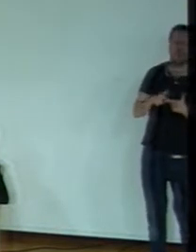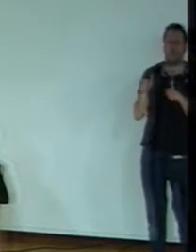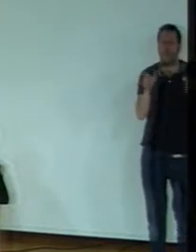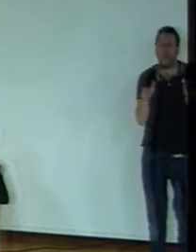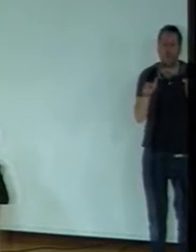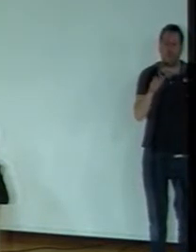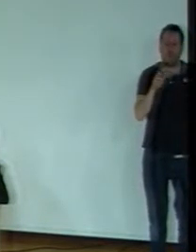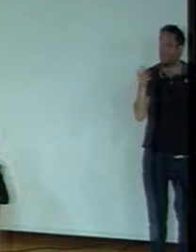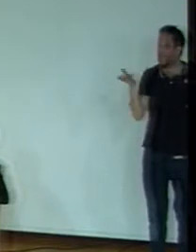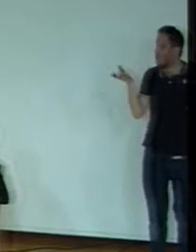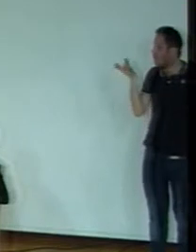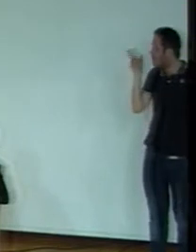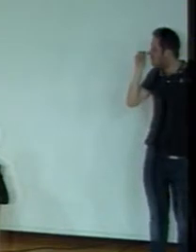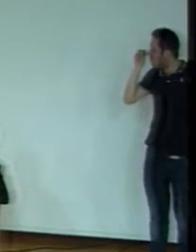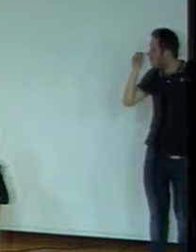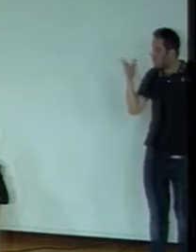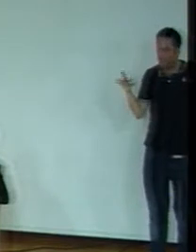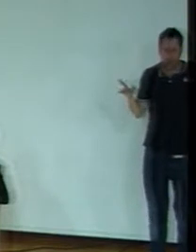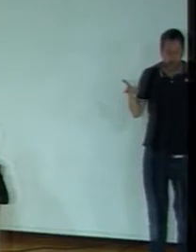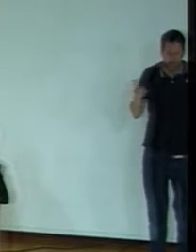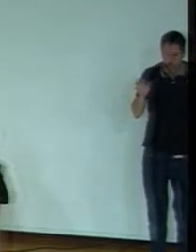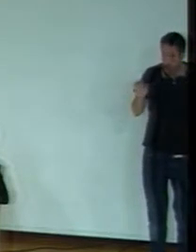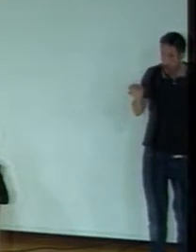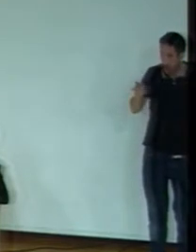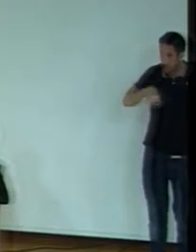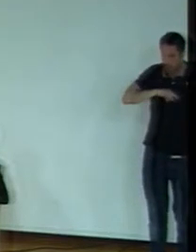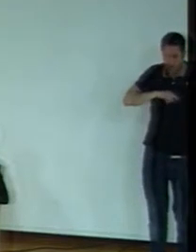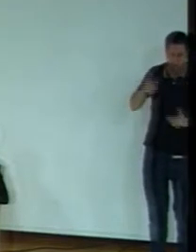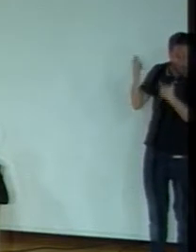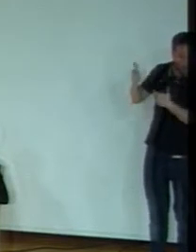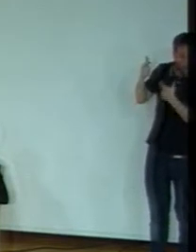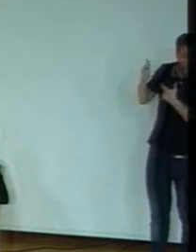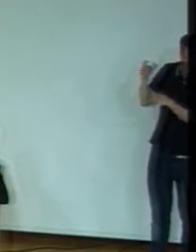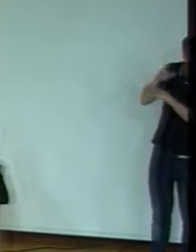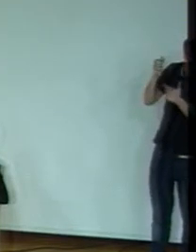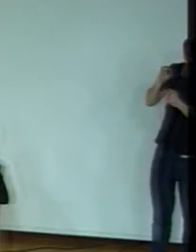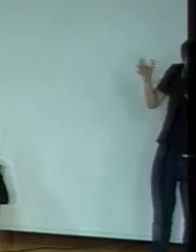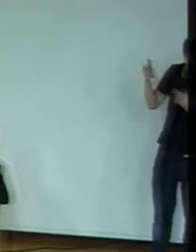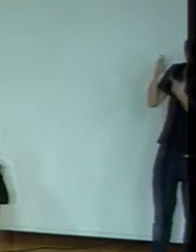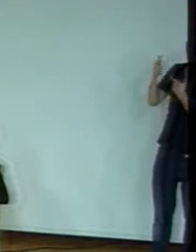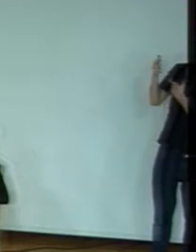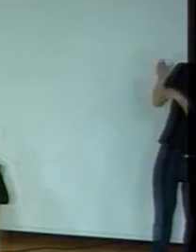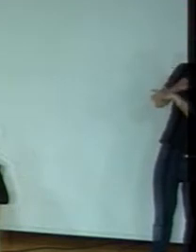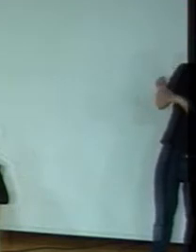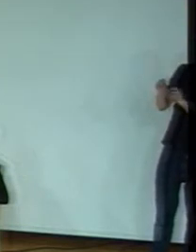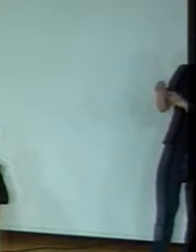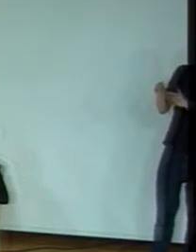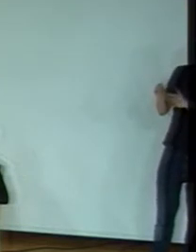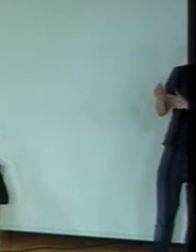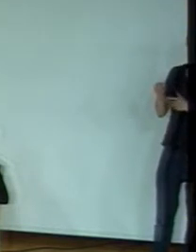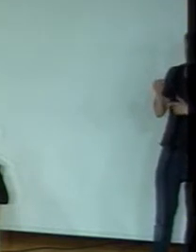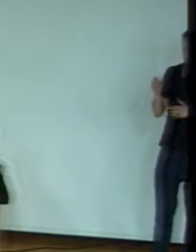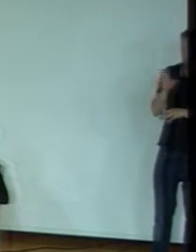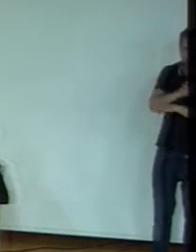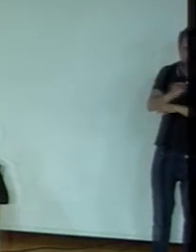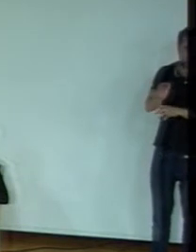et de contrôle, là, j'entends. Mais moi, justement, nous sommes trop contrôlés. C'est-à-dire la sécurité, c'est pas du tout celle